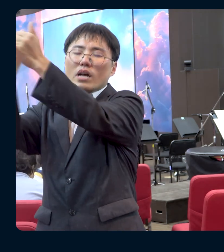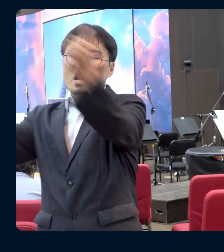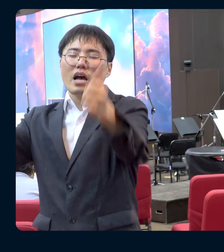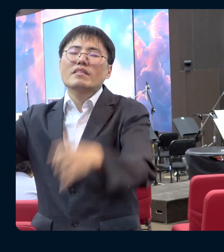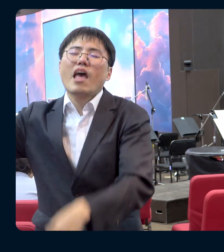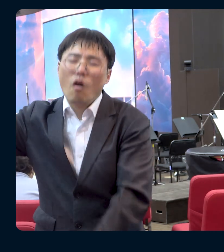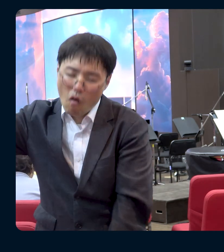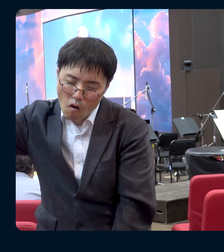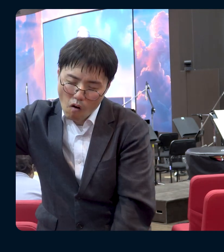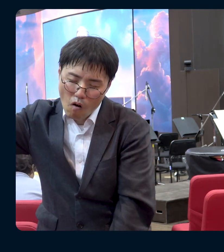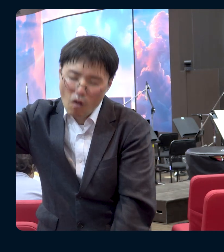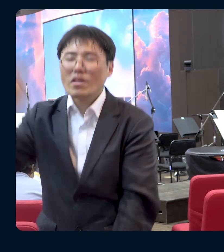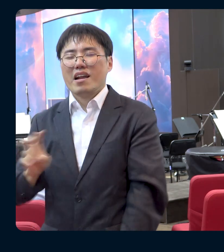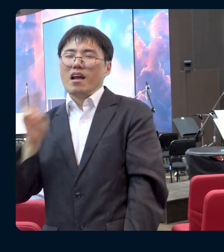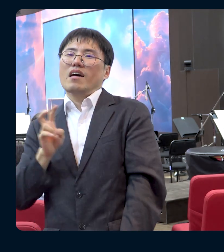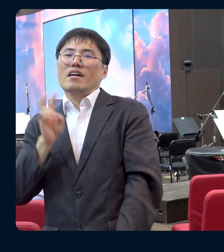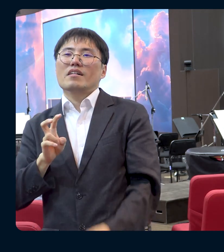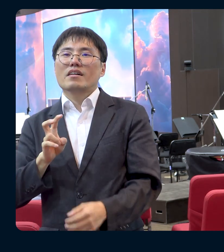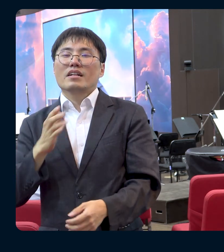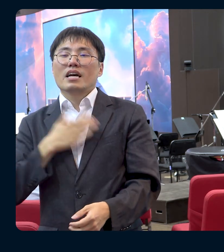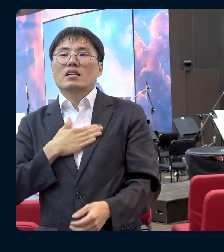주님께 속한 자 되어.